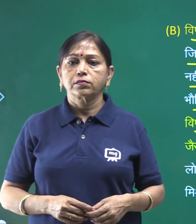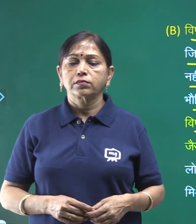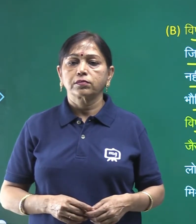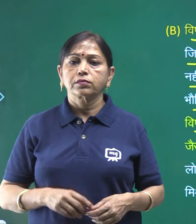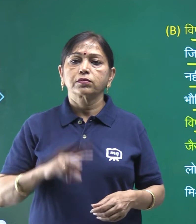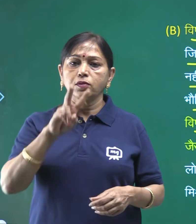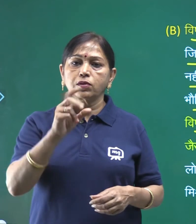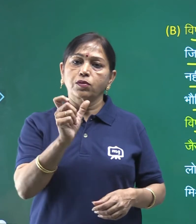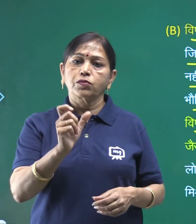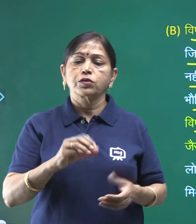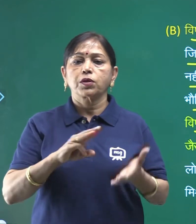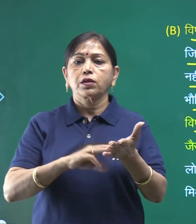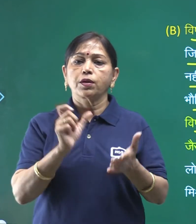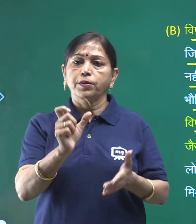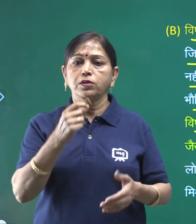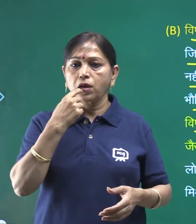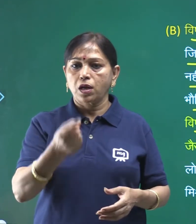विषमांगी मिश्रण कहलाते हैं।